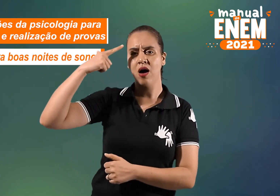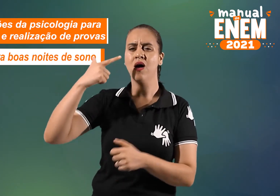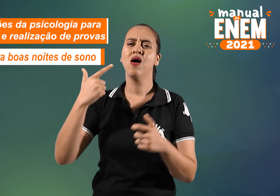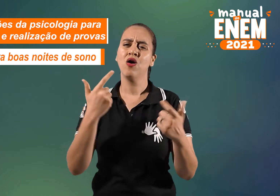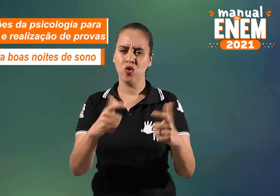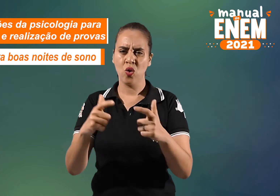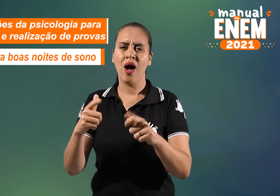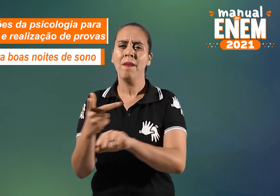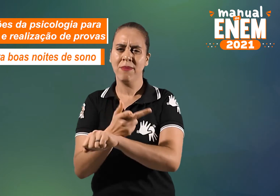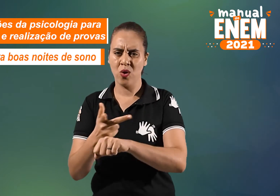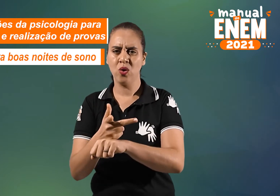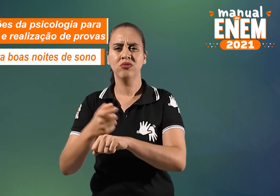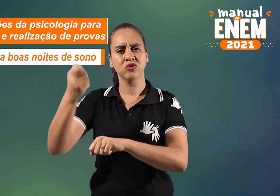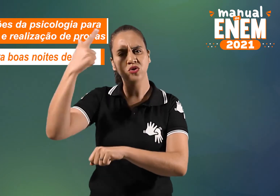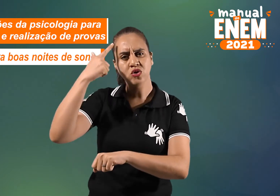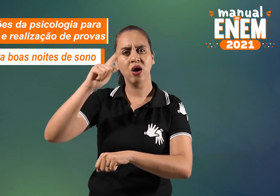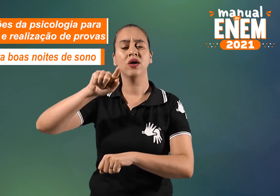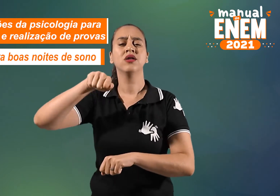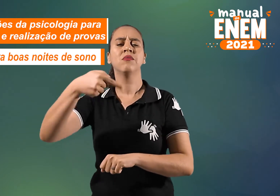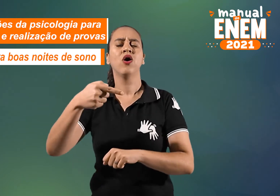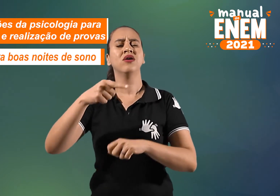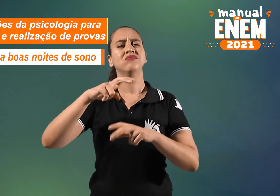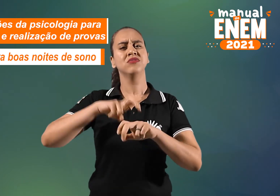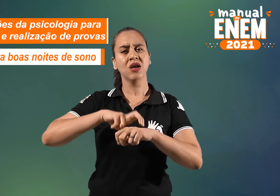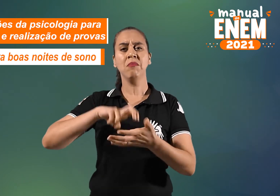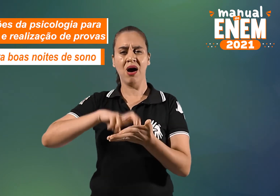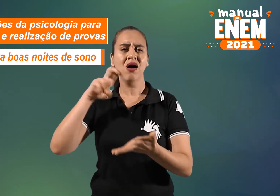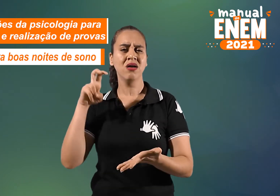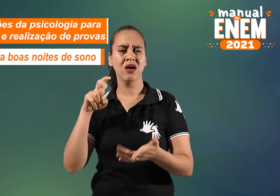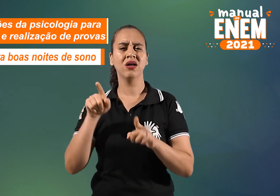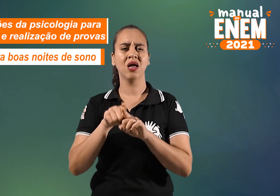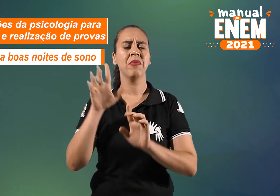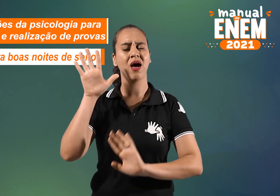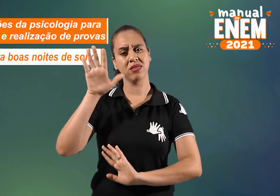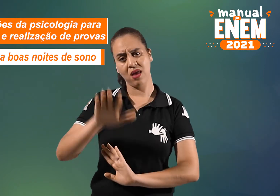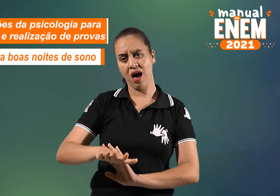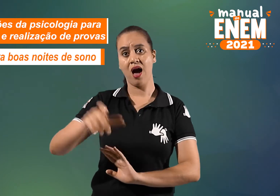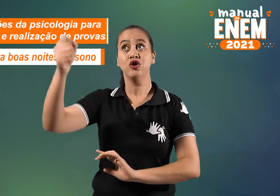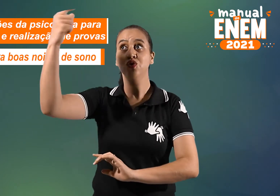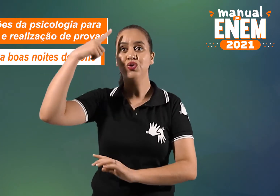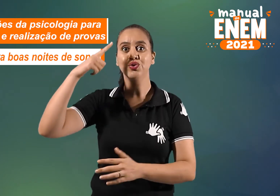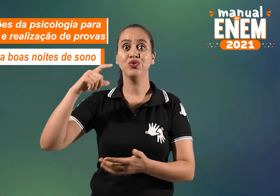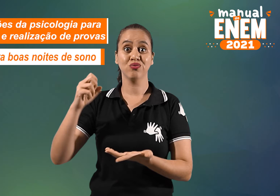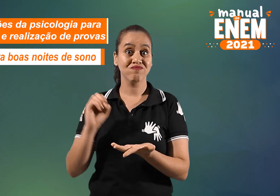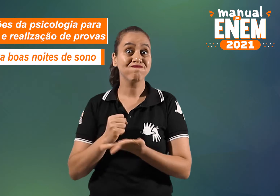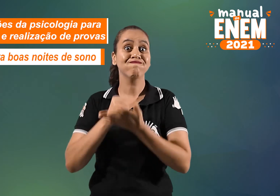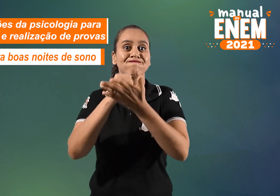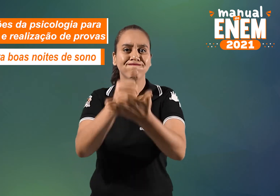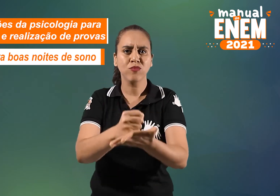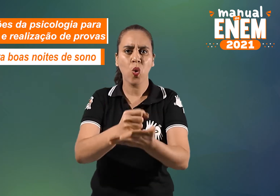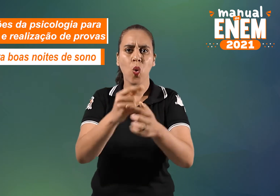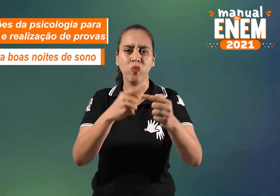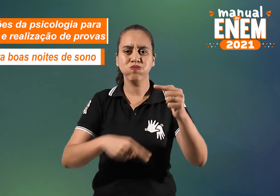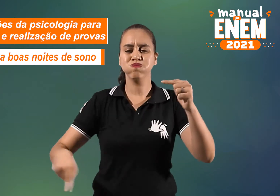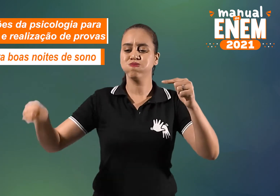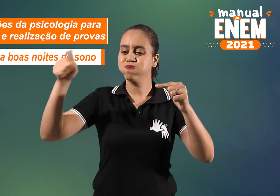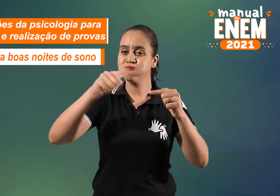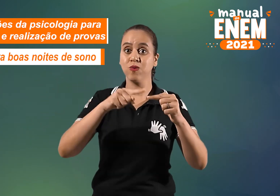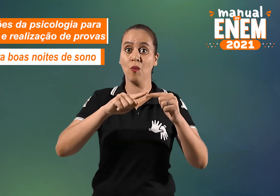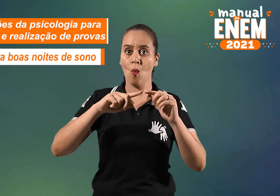ter exposição diária à luz do sol logo após se levantar e ao fim da tarde também, uma vez que a luz do sol está relacionada ao ciclo